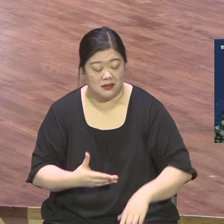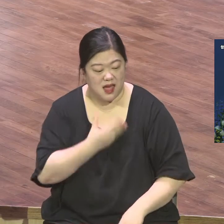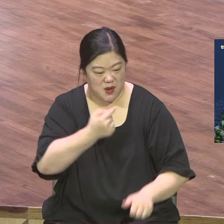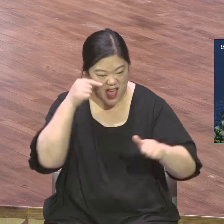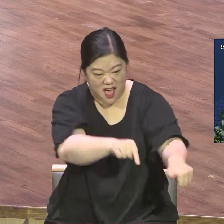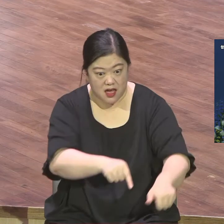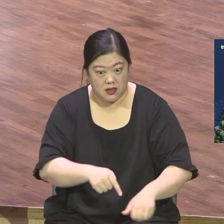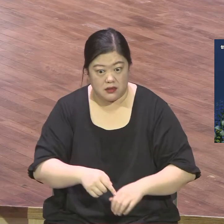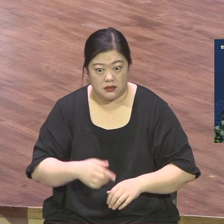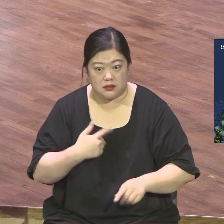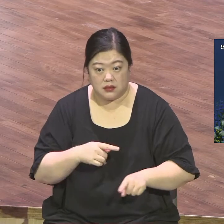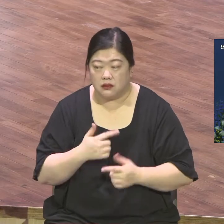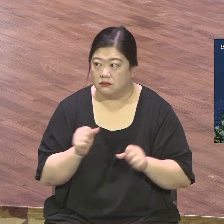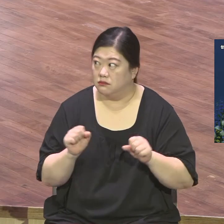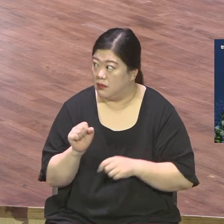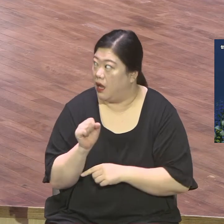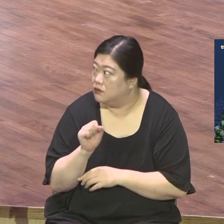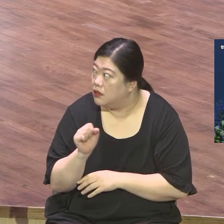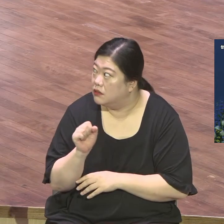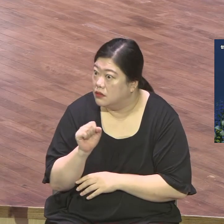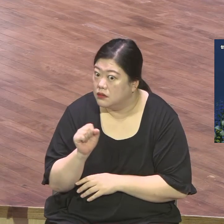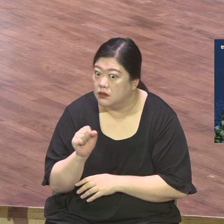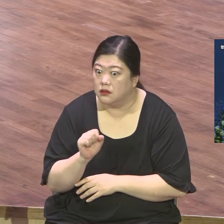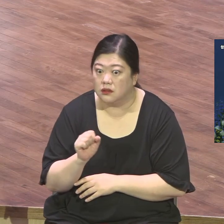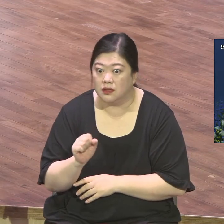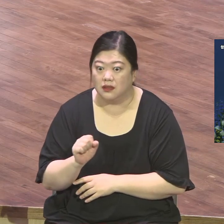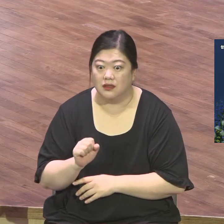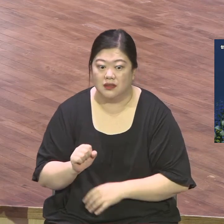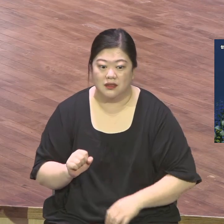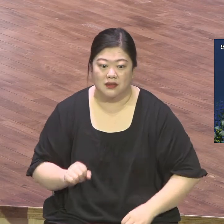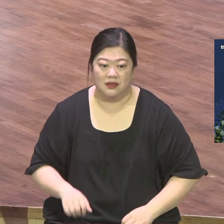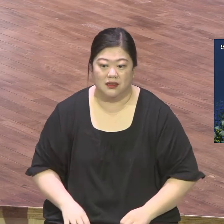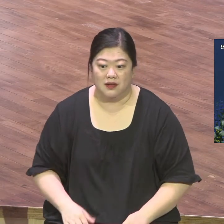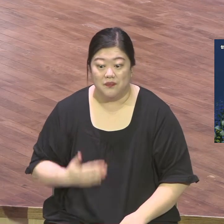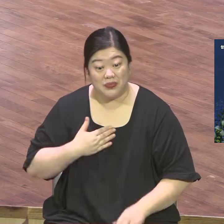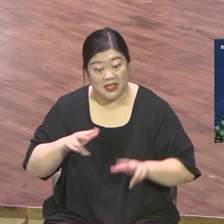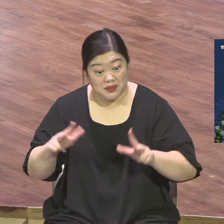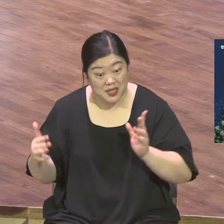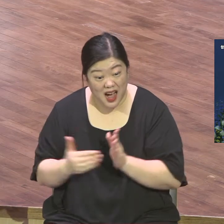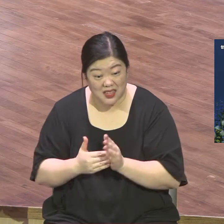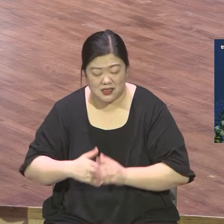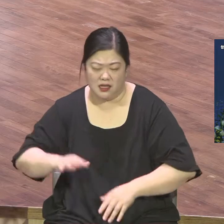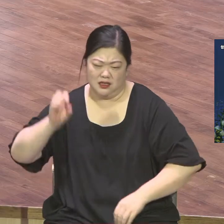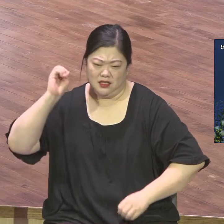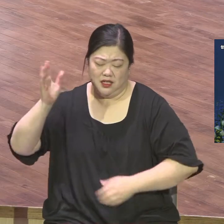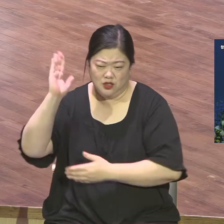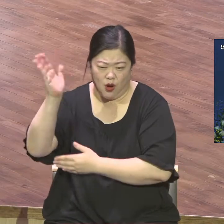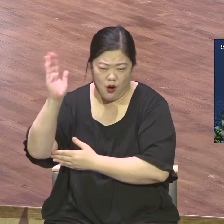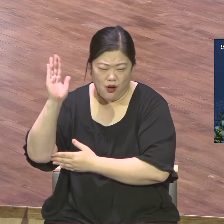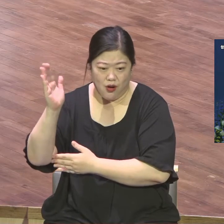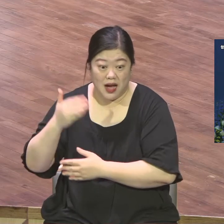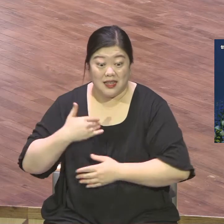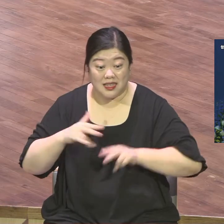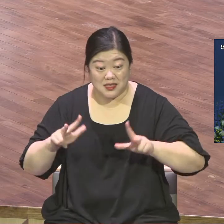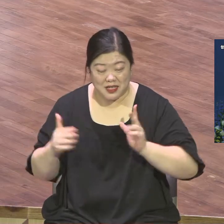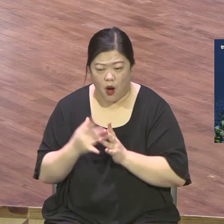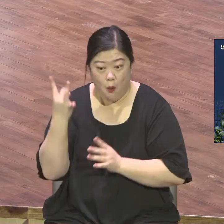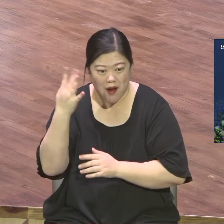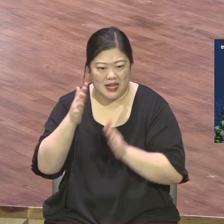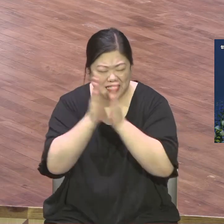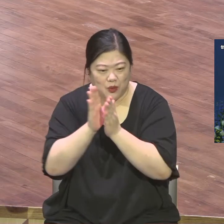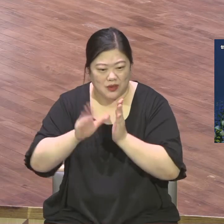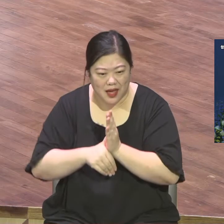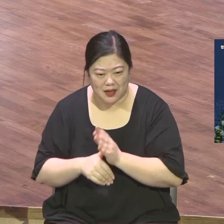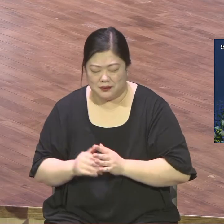복음을 전했는데 전하는데 나 처음으로 내가 수천 명 영접시켰지만 처음으로 눈 뜨고 영접시켰네. 가만 시간